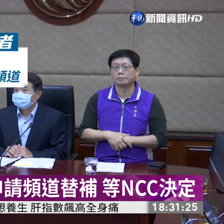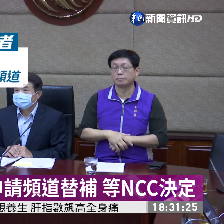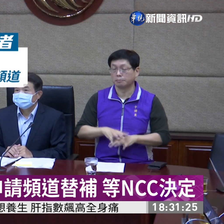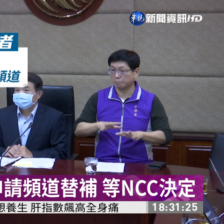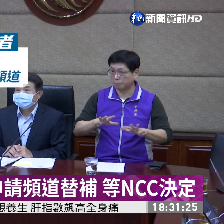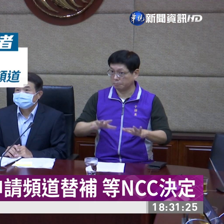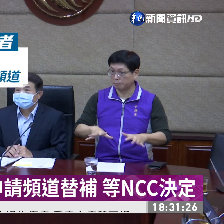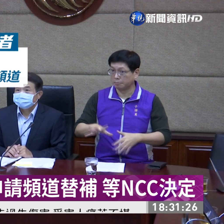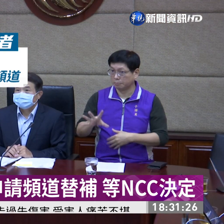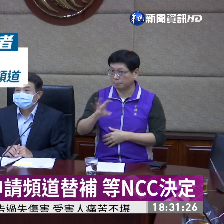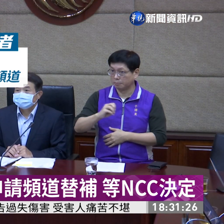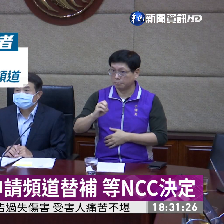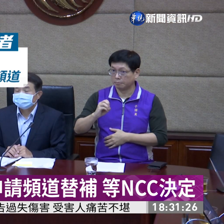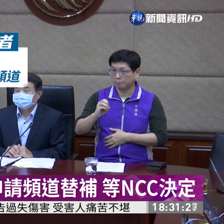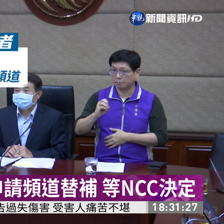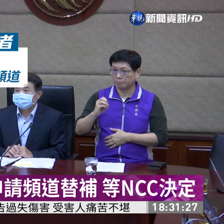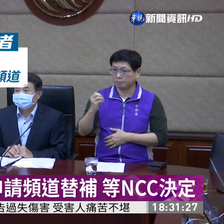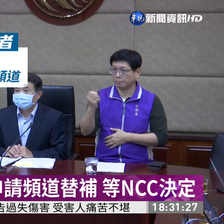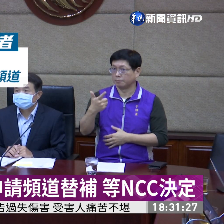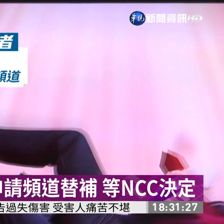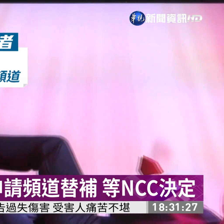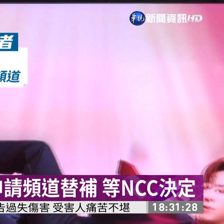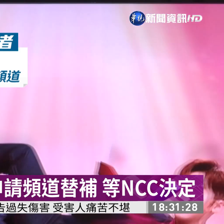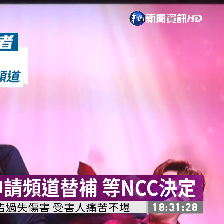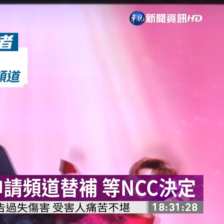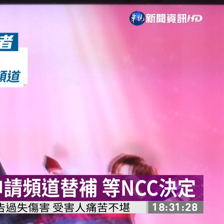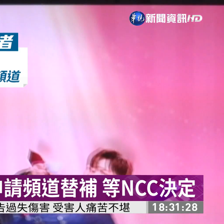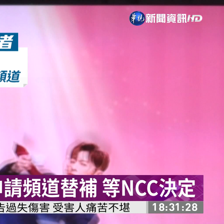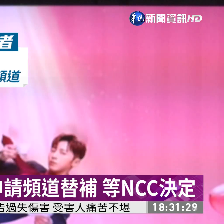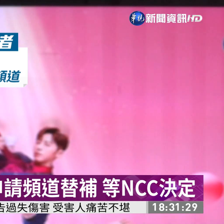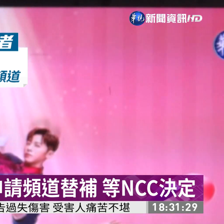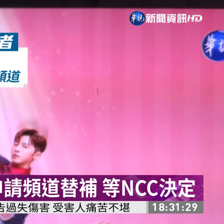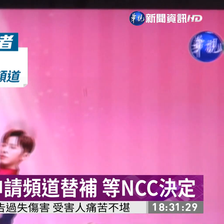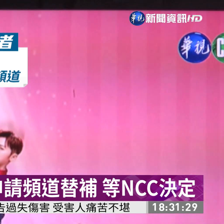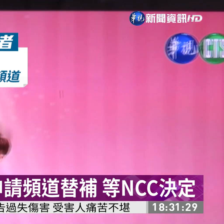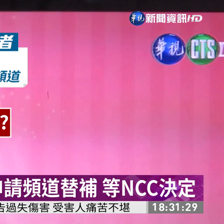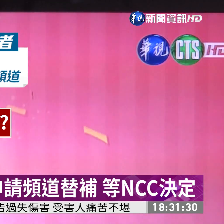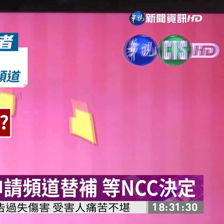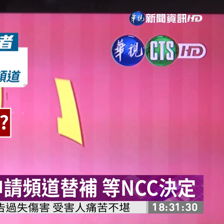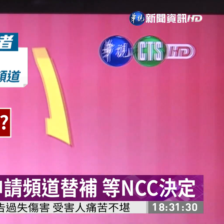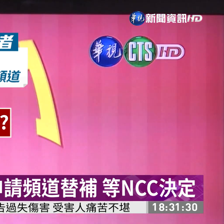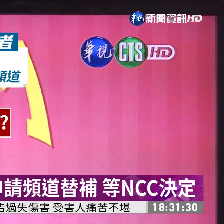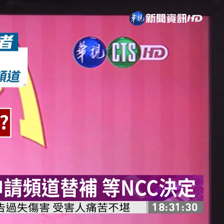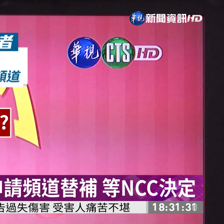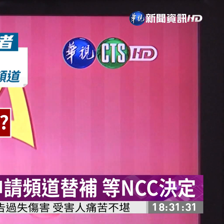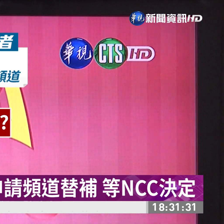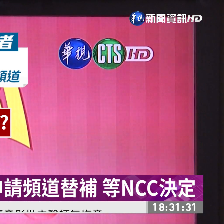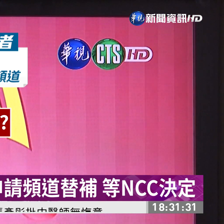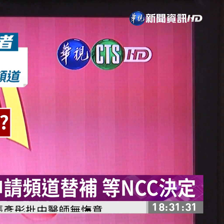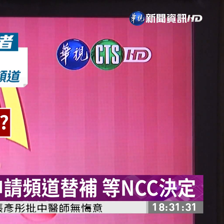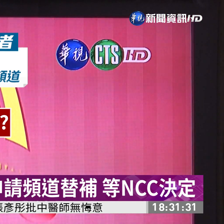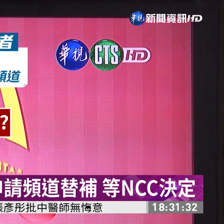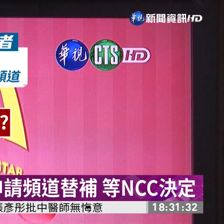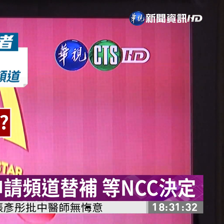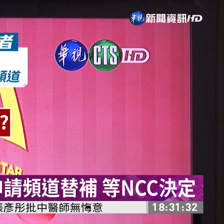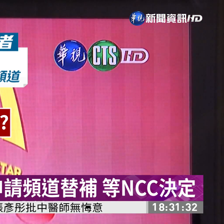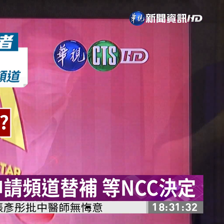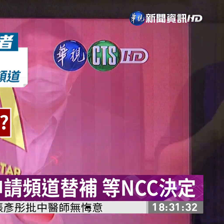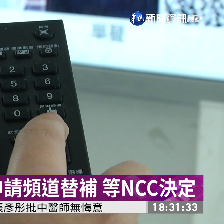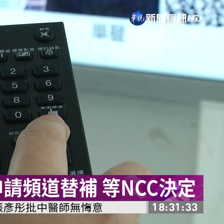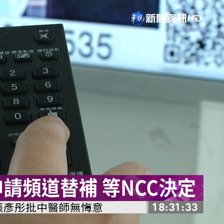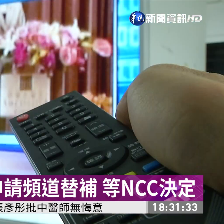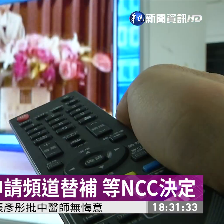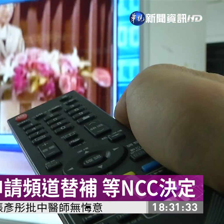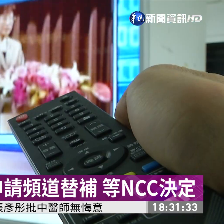持52台空屏。没有提出新的替补案，另外提出替补频道的22家也还在等 NCC 决定最终结